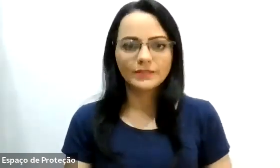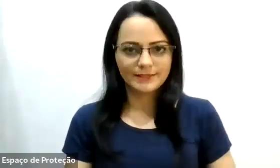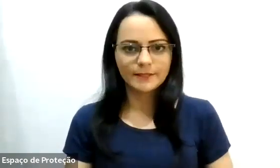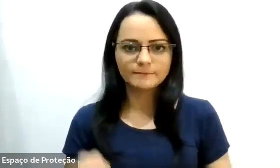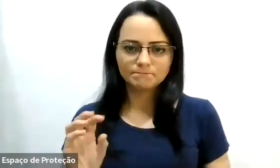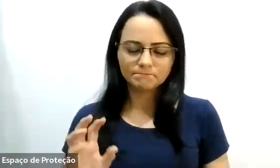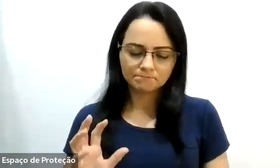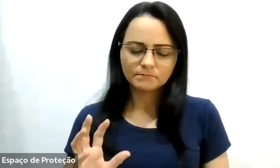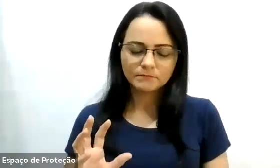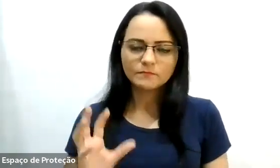Acontecer,